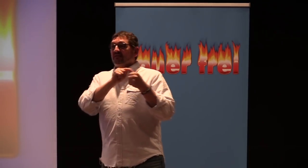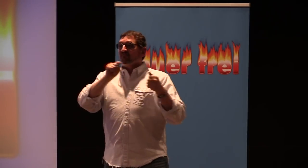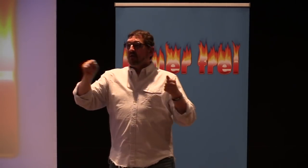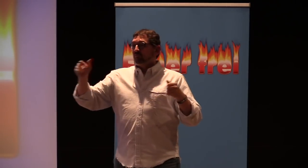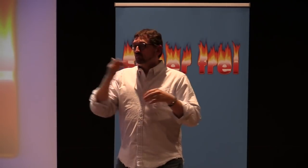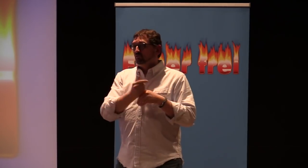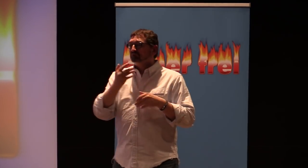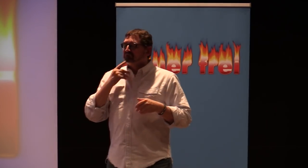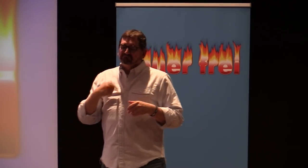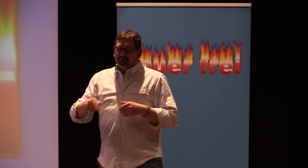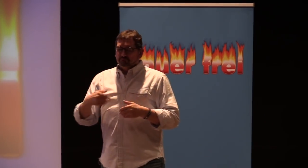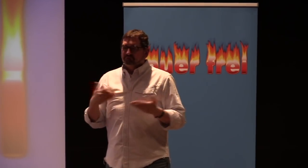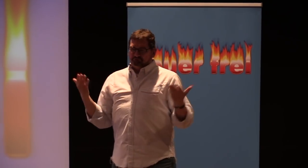einstellen müssen, weil es einfach keinen Nachwuchs gibt.